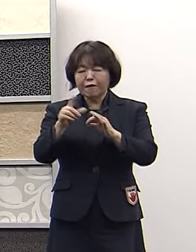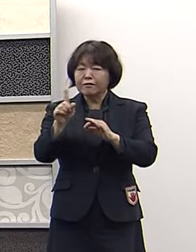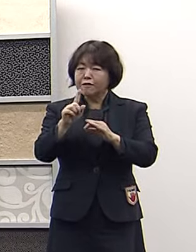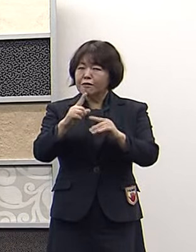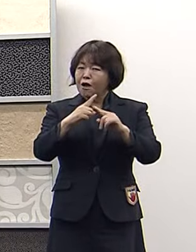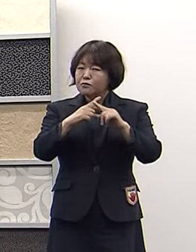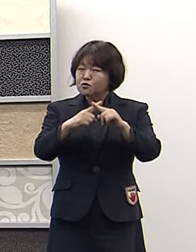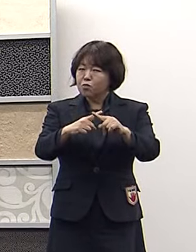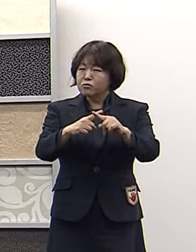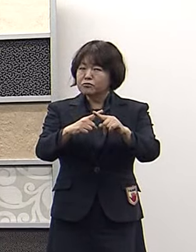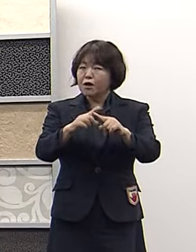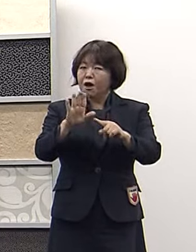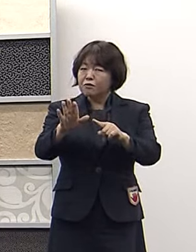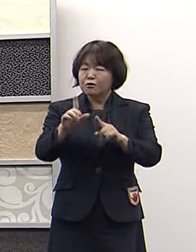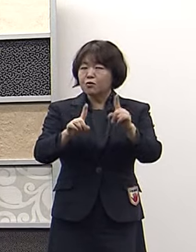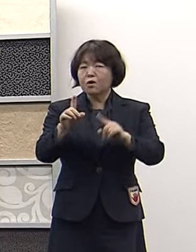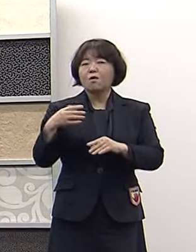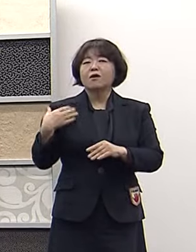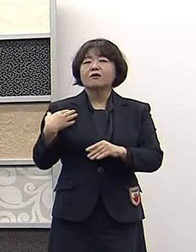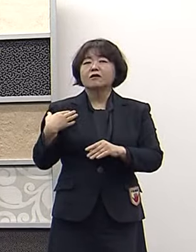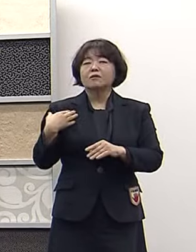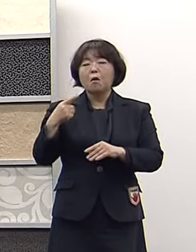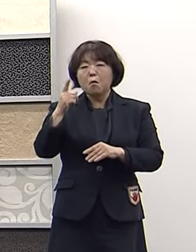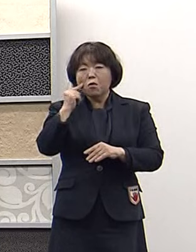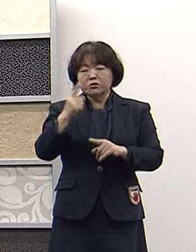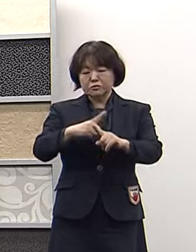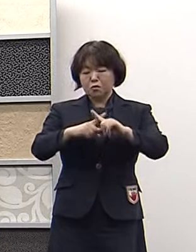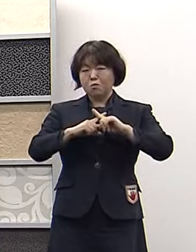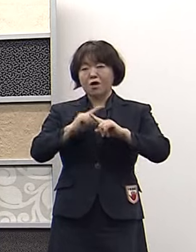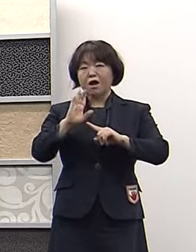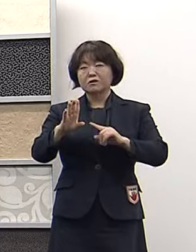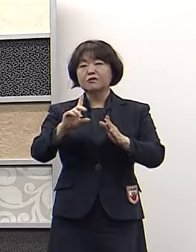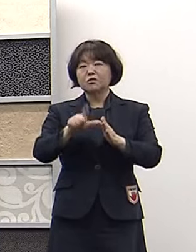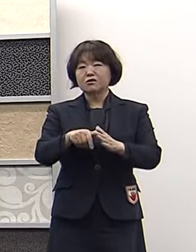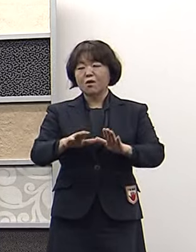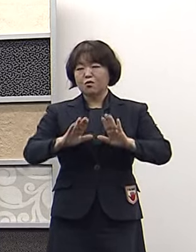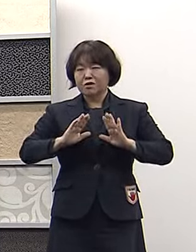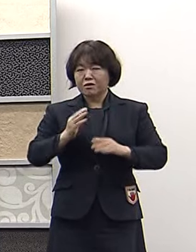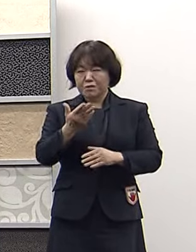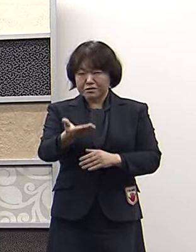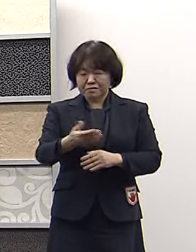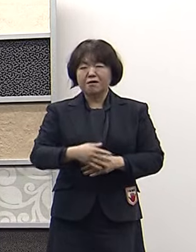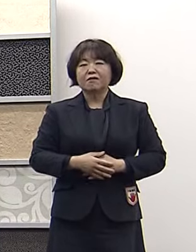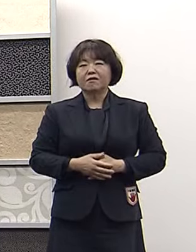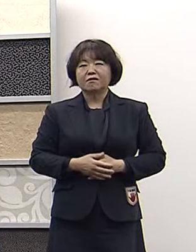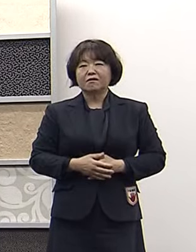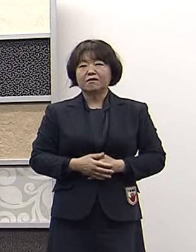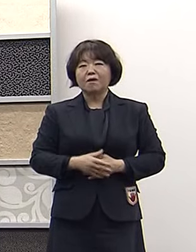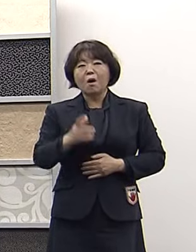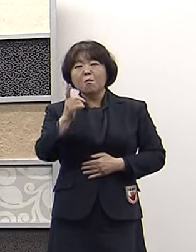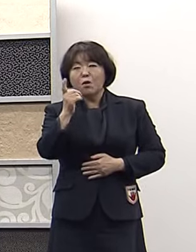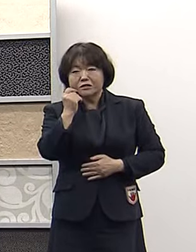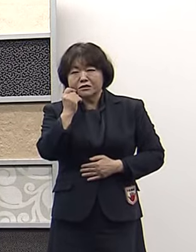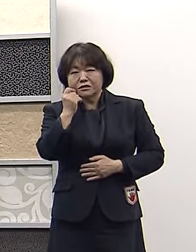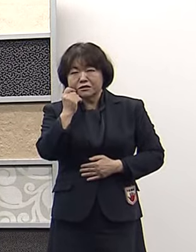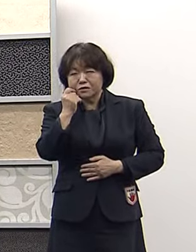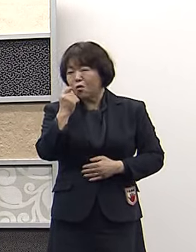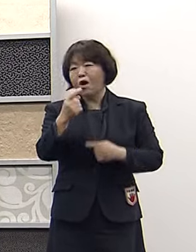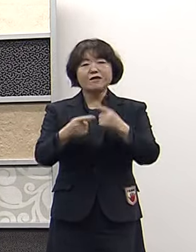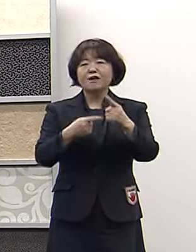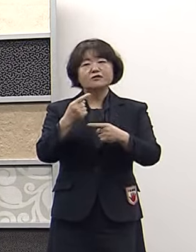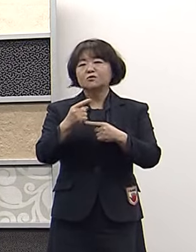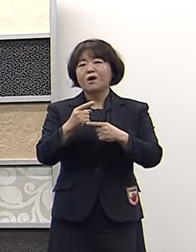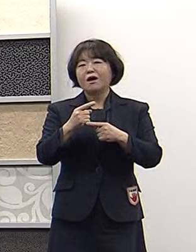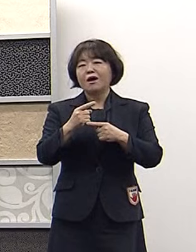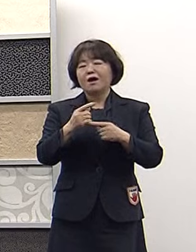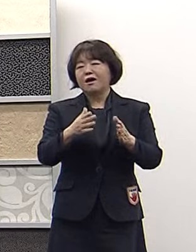そういった処分が出された時には知事としては受け入れるお考えでしょうか。 仮定の話はちょっと差し替えたいと思います。 はい、